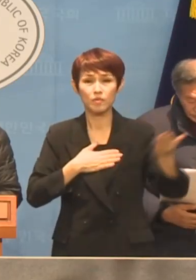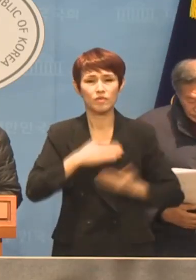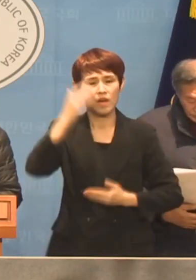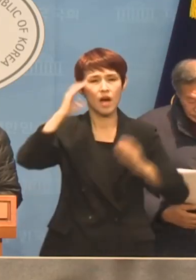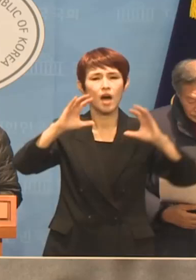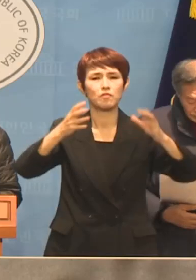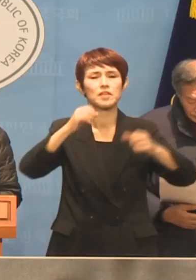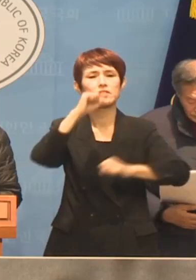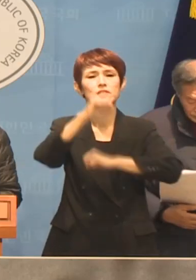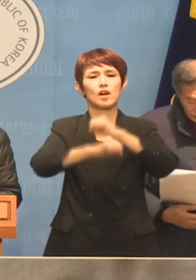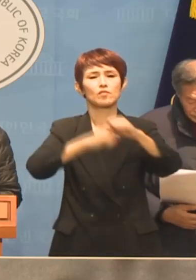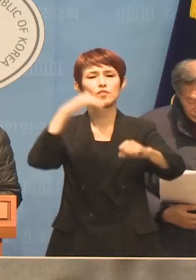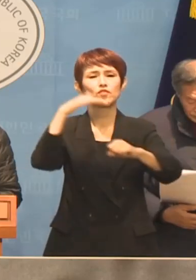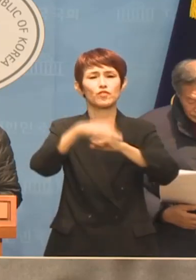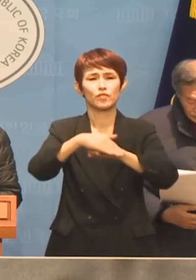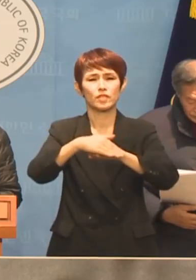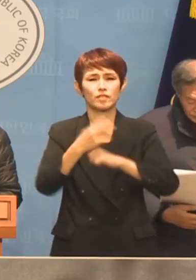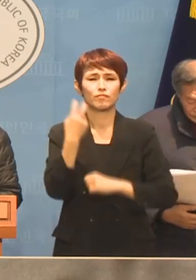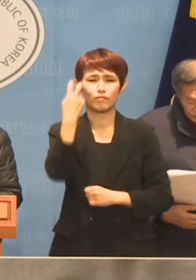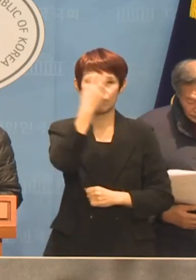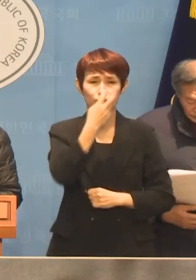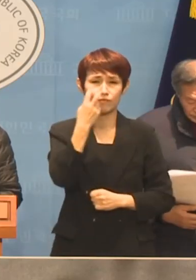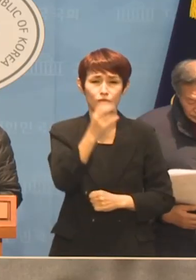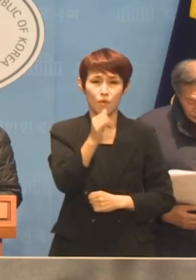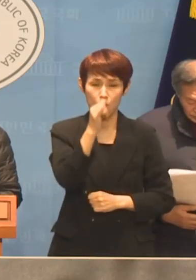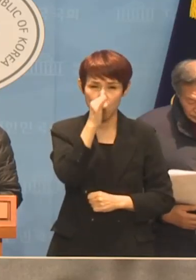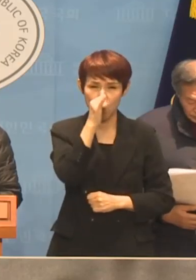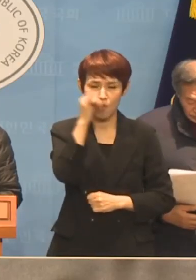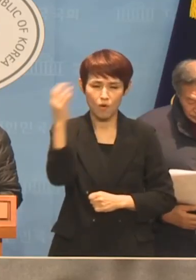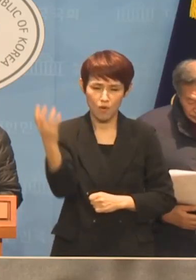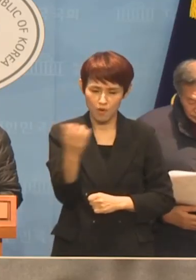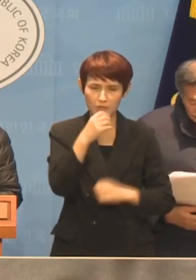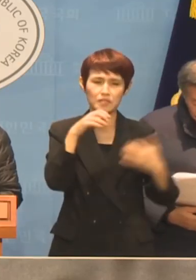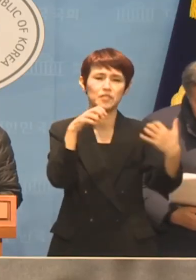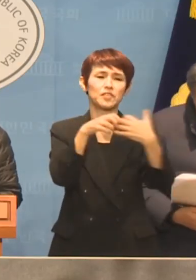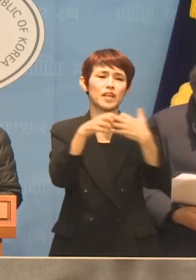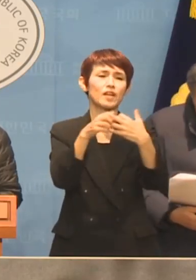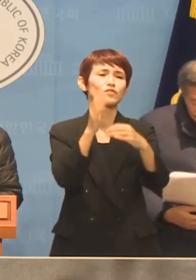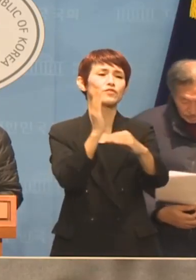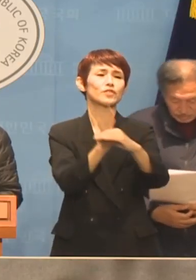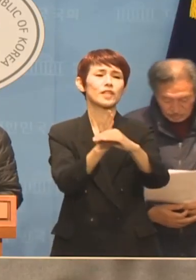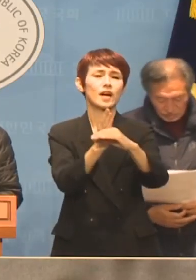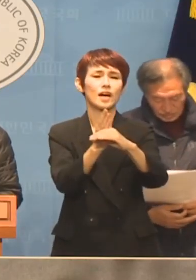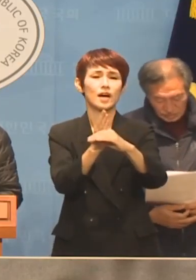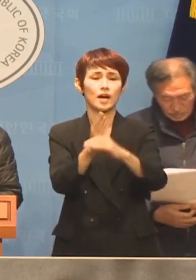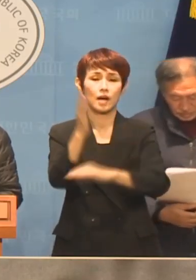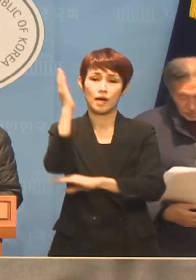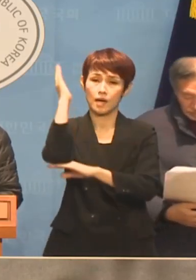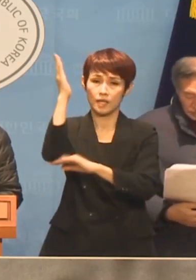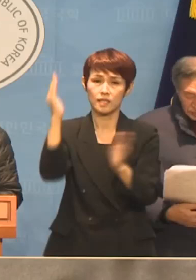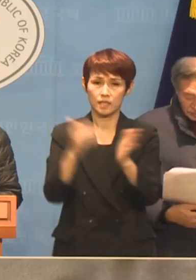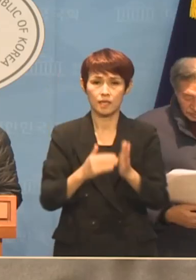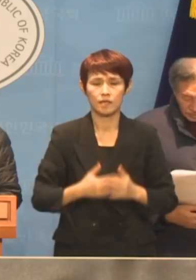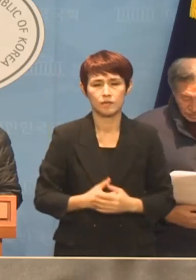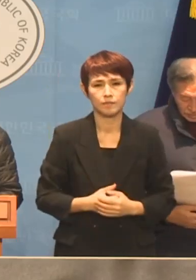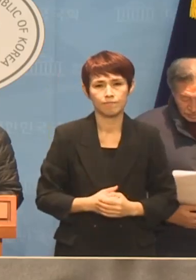대한민국의 자유민주주의 체제를 수호하는 성스러운 전쟁을 수행하고 있다고 공개